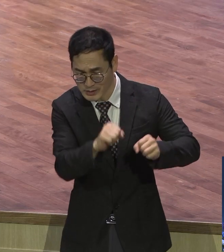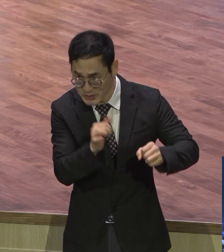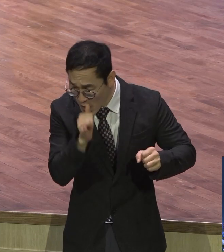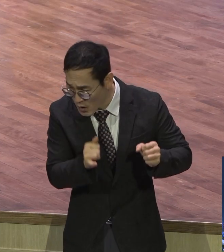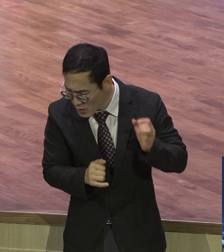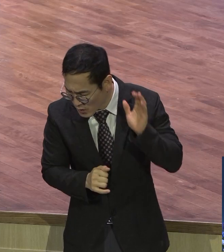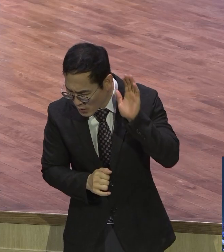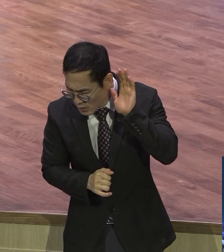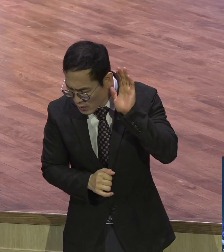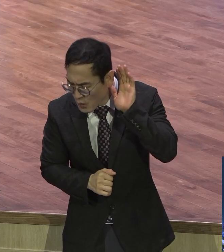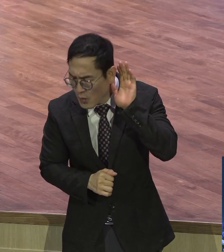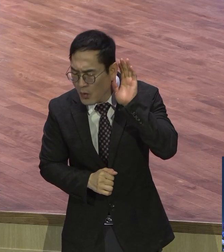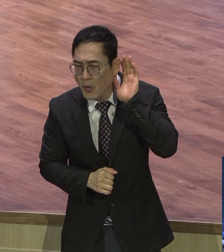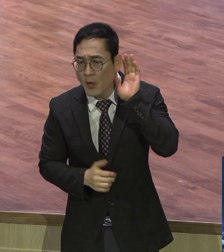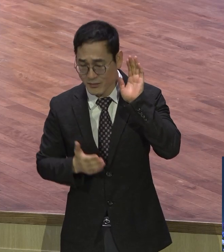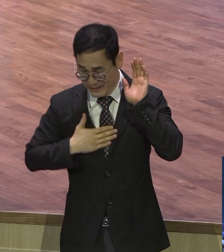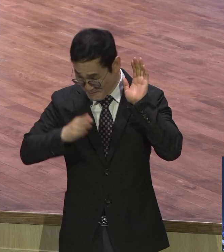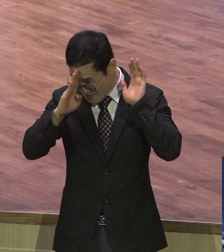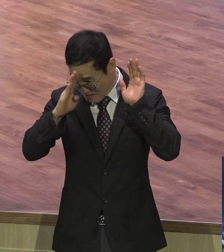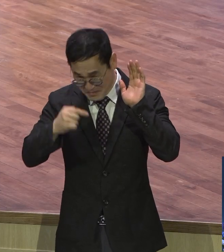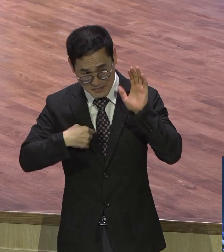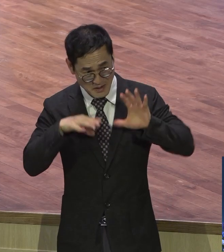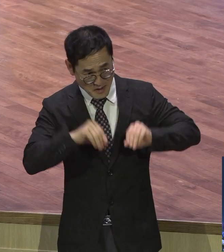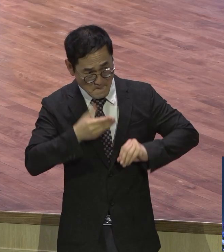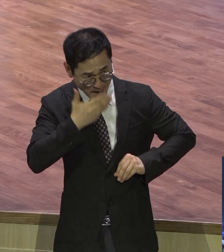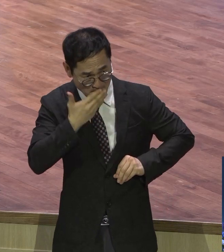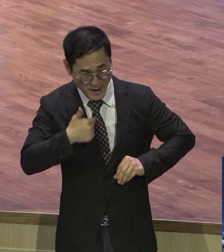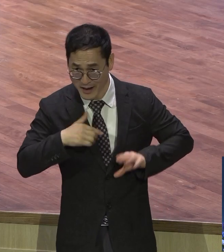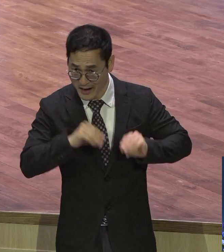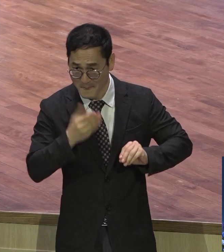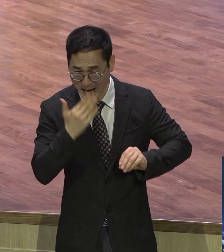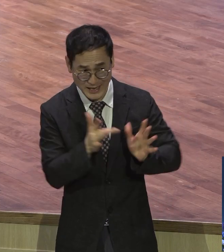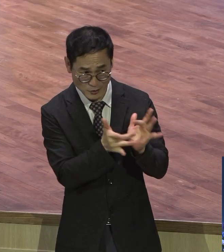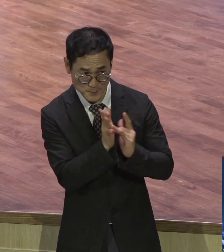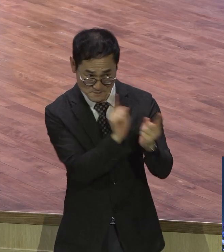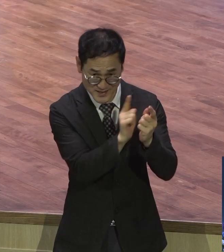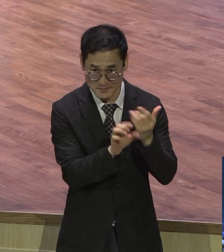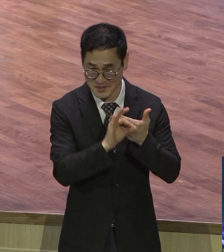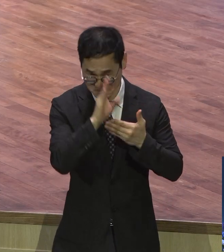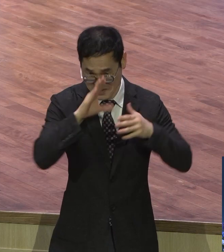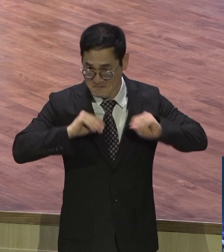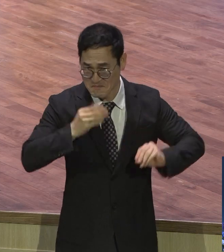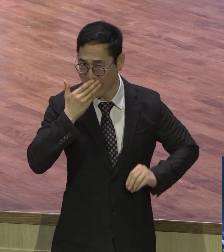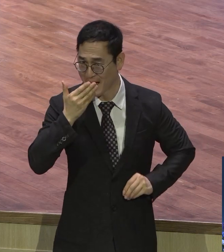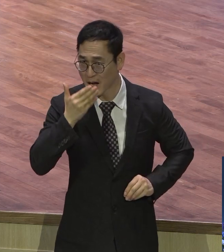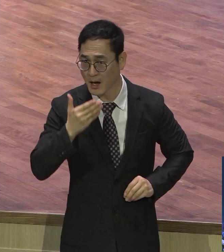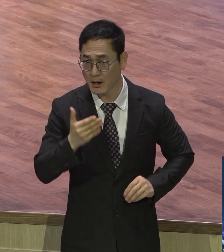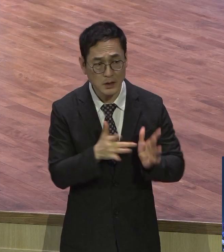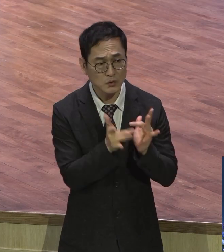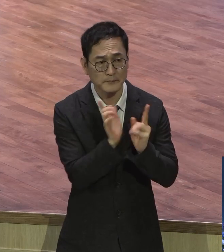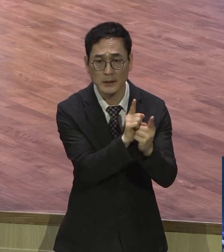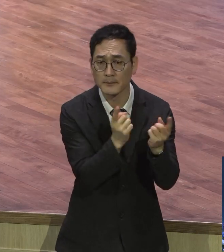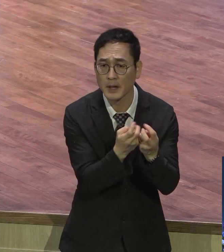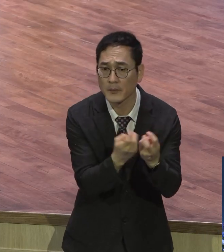병을 고치면 나도 병을 고치면 받겠구나 예수님만 만나면 예수님을 어떻게 만나요?